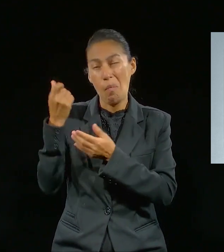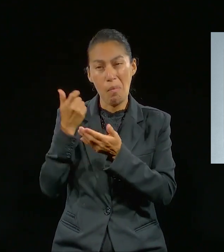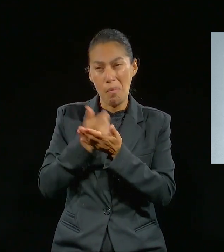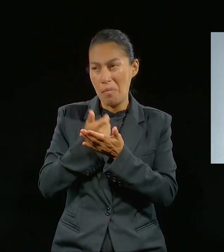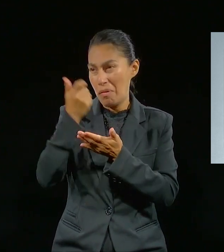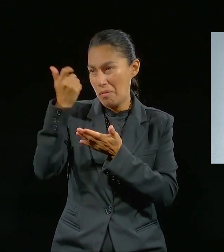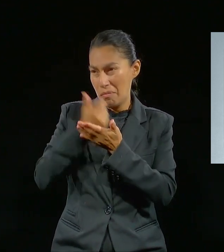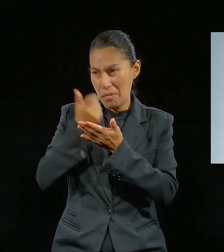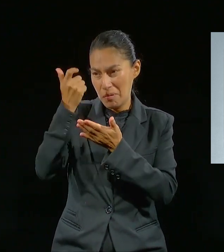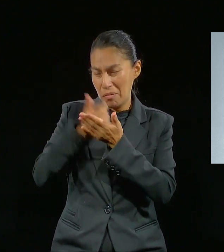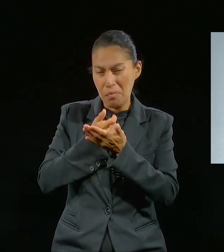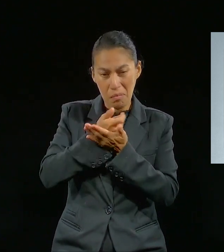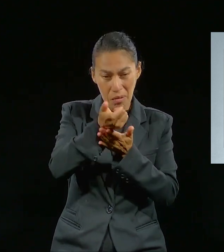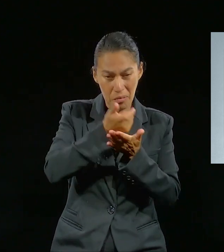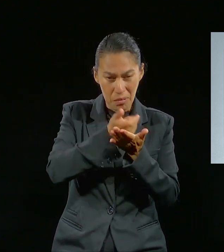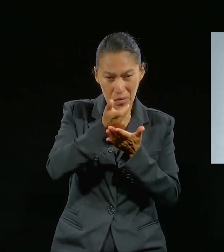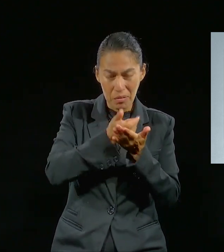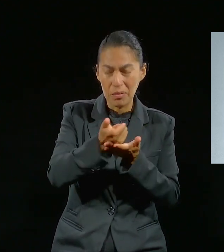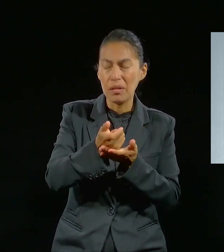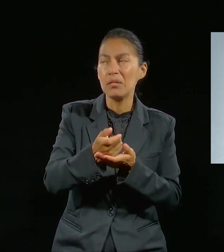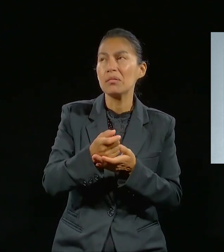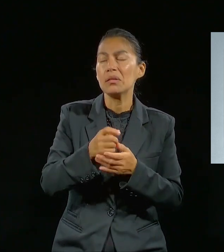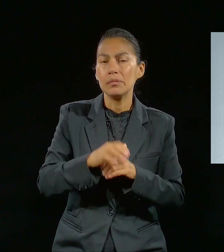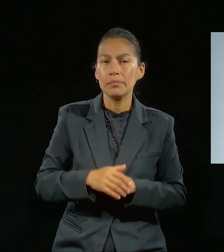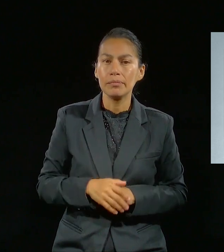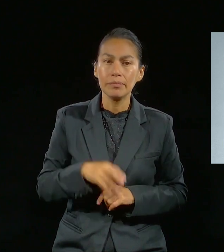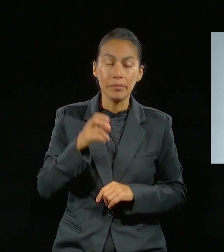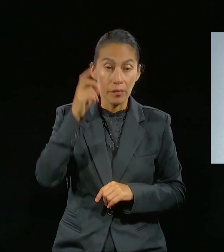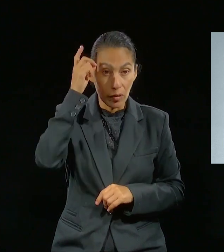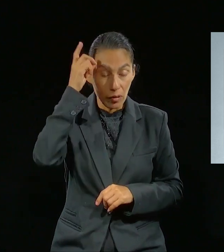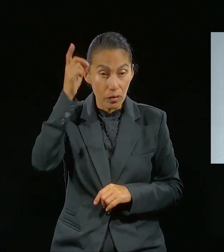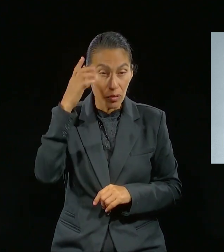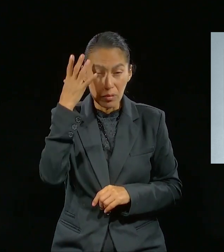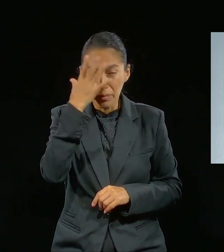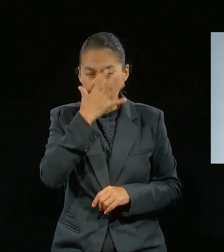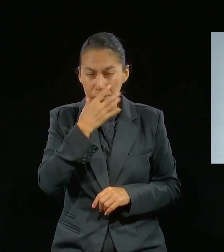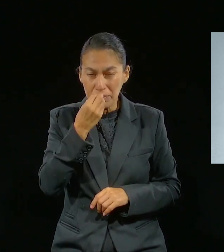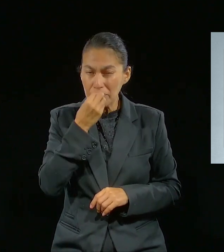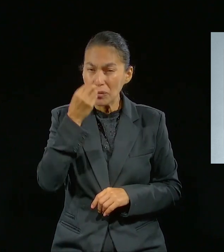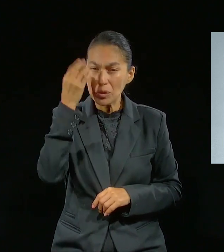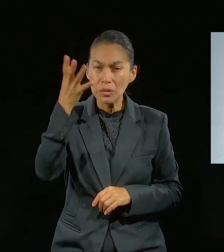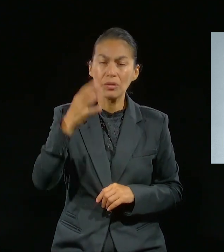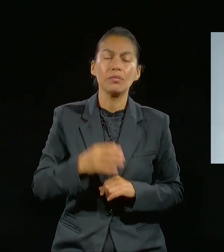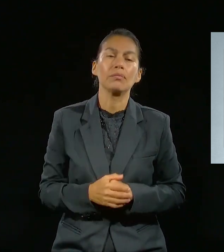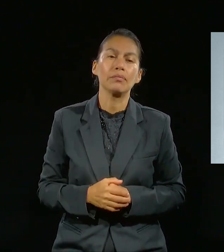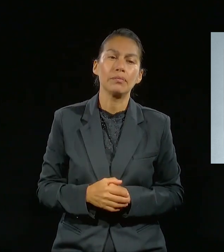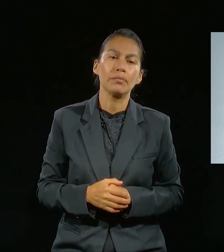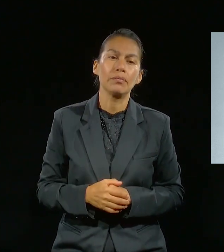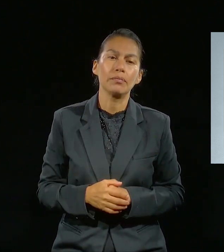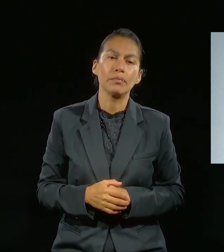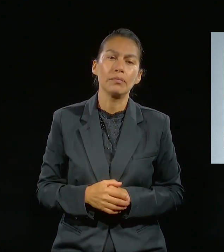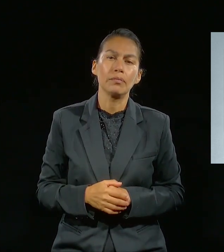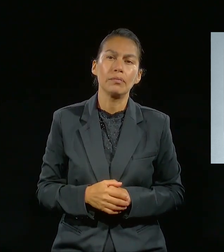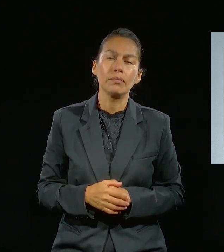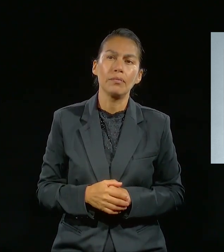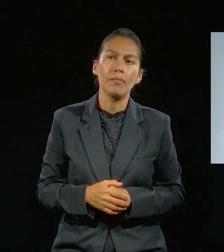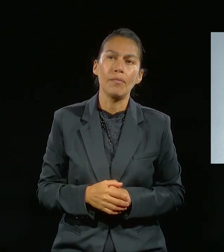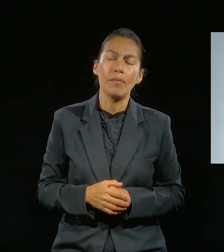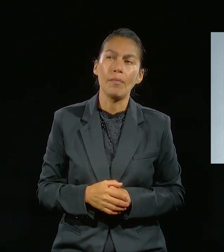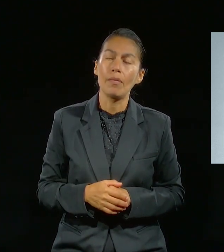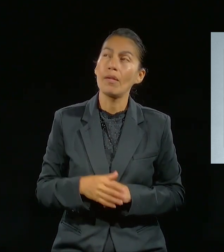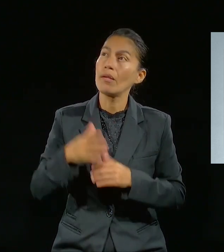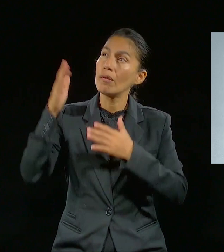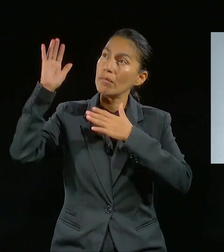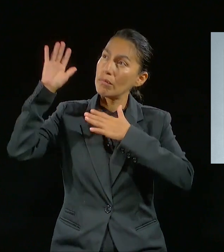suplir. Amén. Y Es que sí. Dios es tan maravilloso que nos